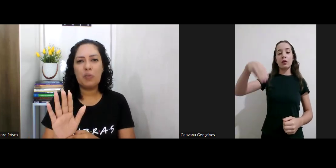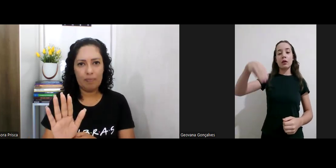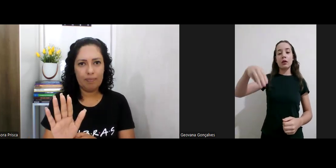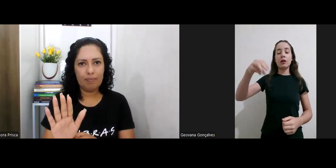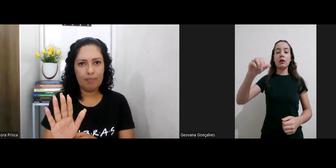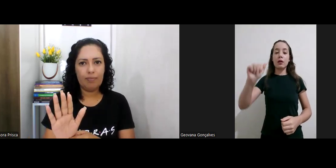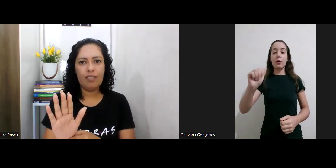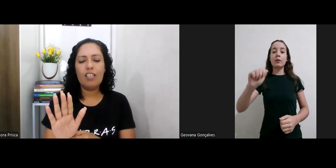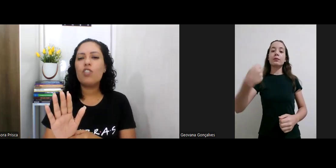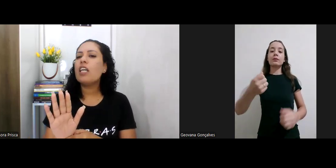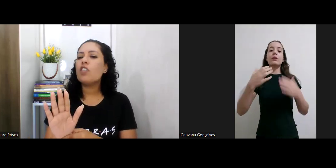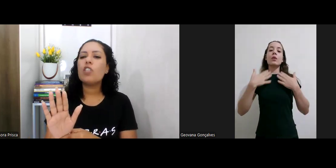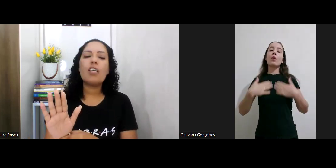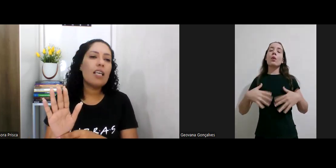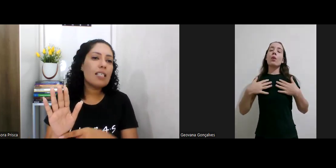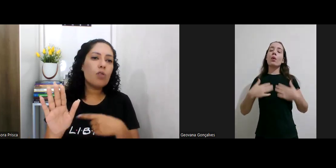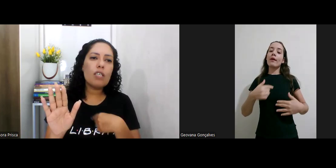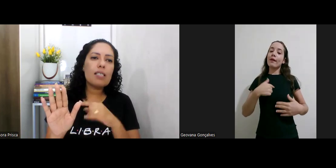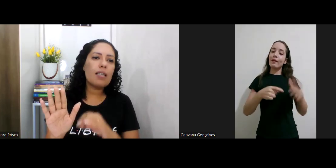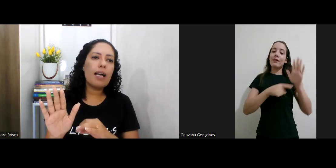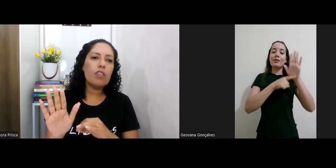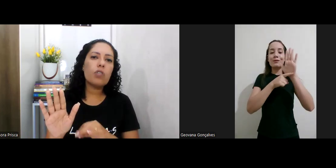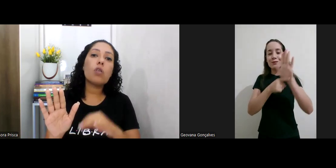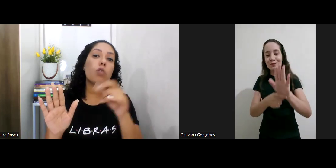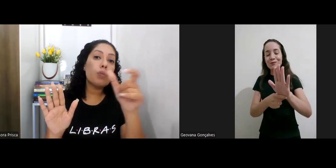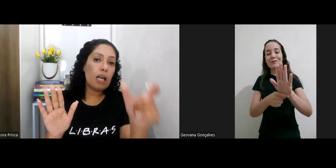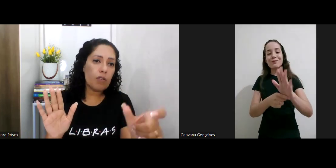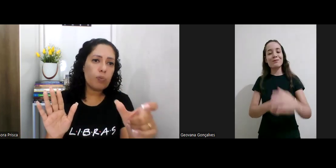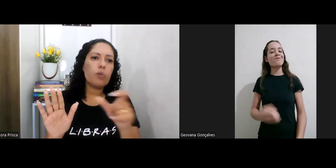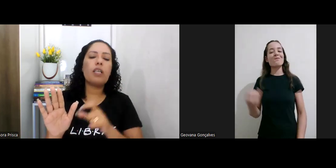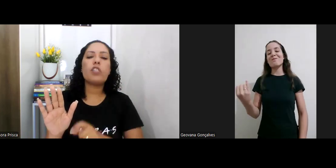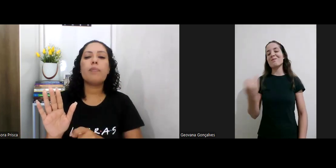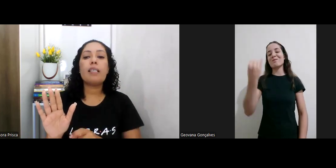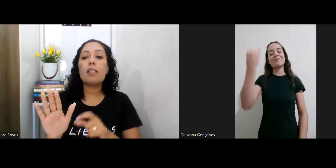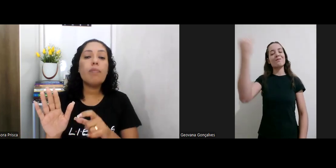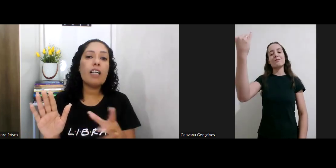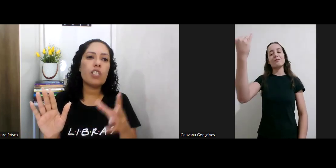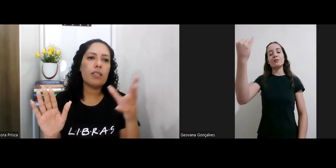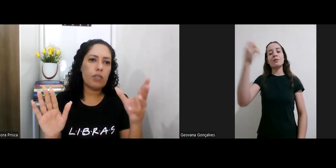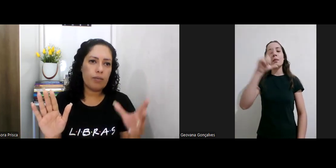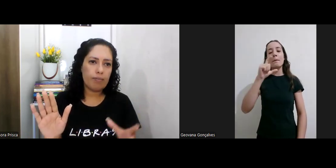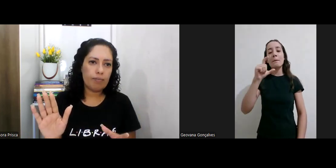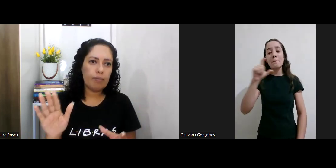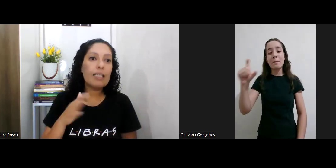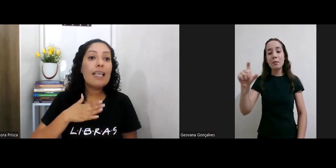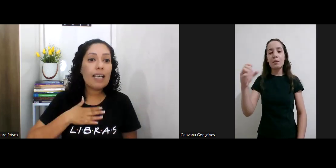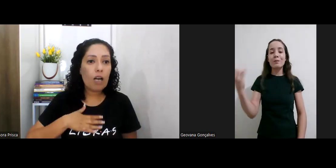eu te ajudo. Gente, são dois sinais, são duas palavras no português também que são